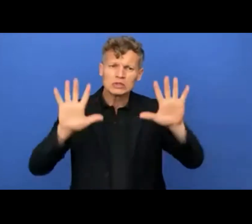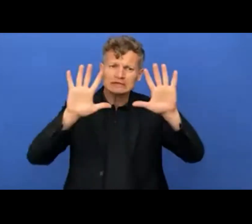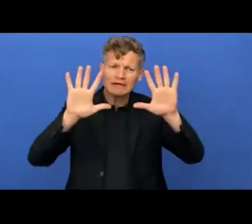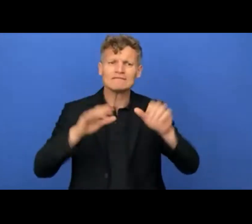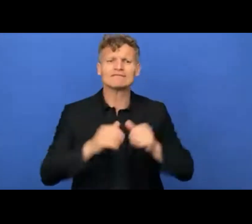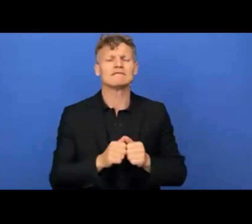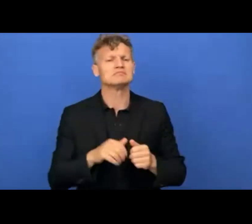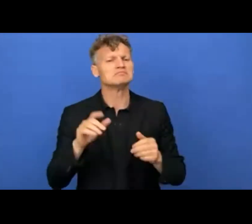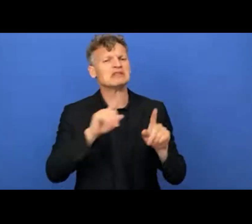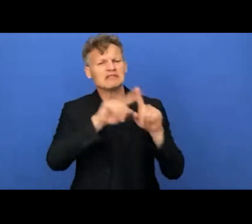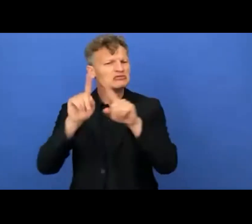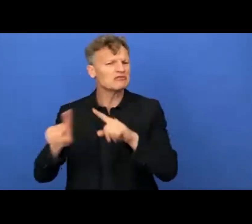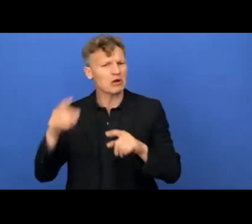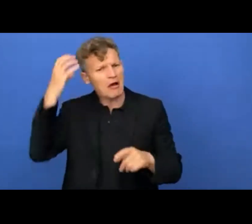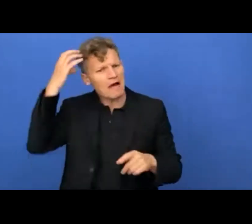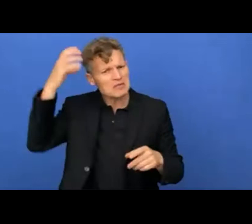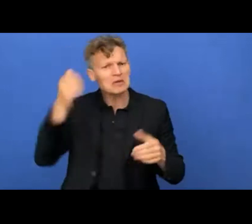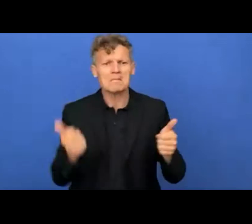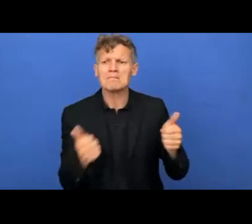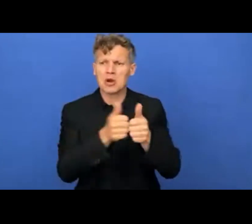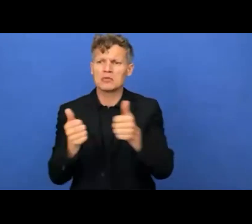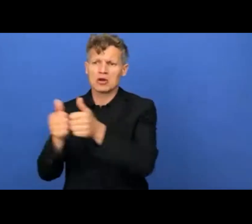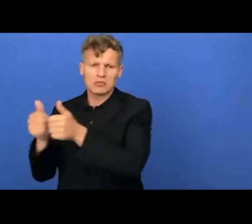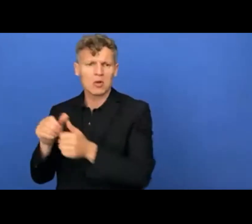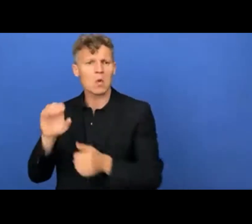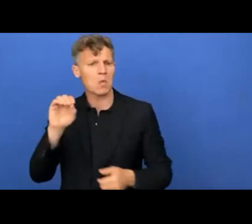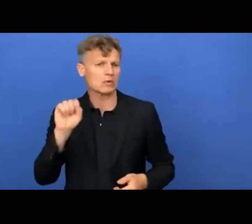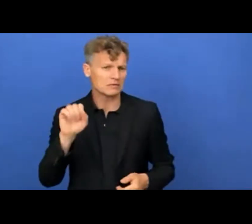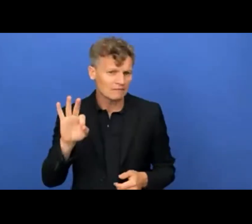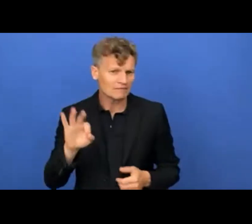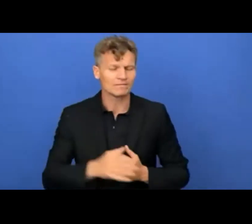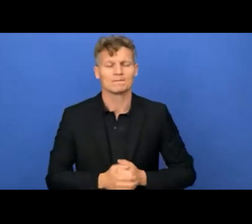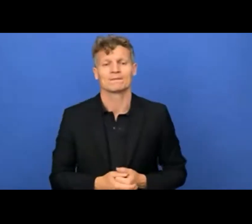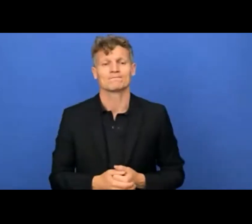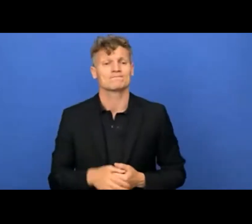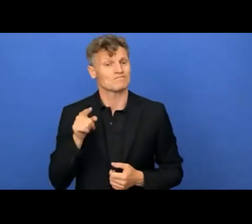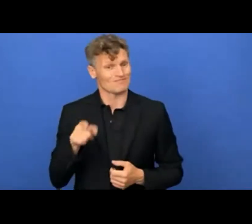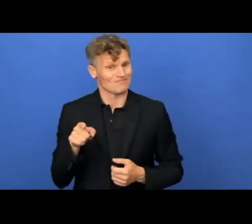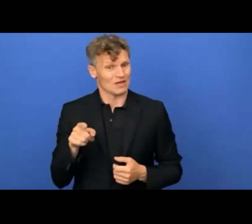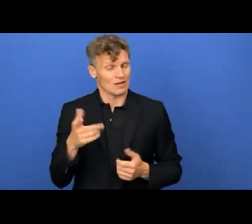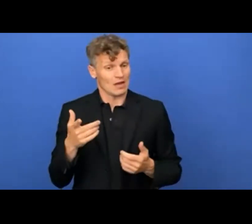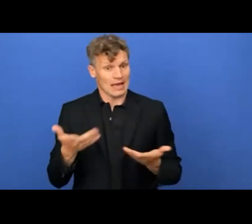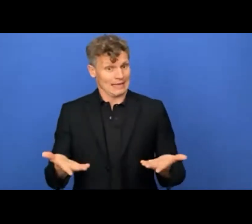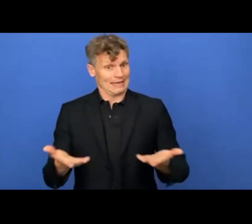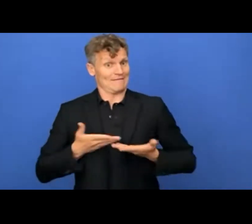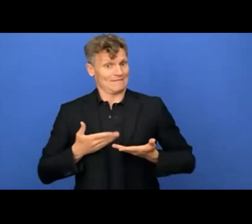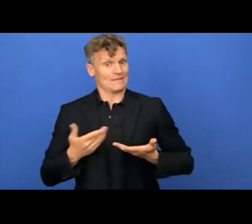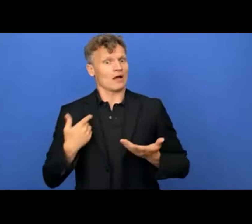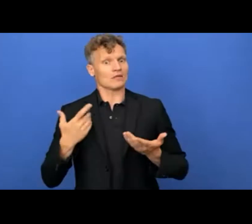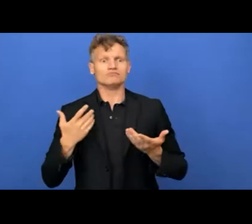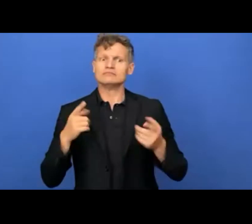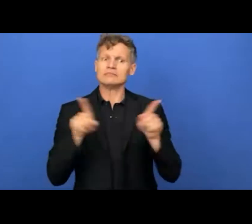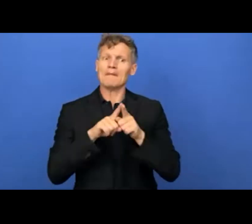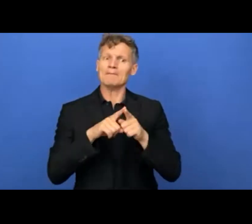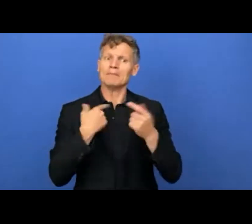d'autres gouvernements qui ont accueilli ces forums. Ils ont permis aux décideurs politiques de haut